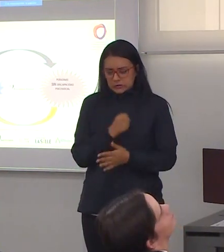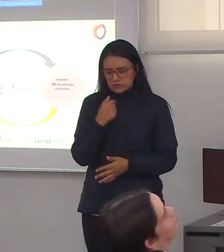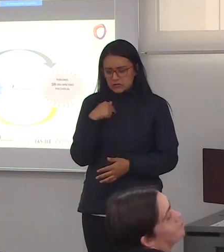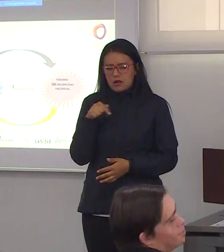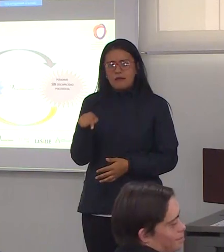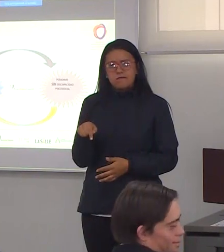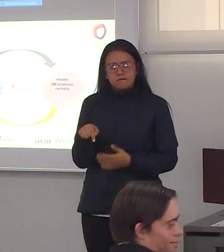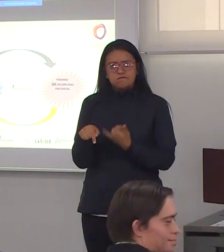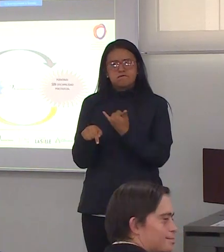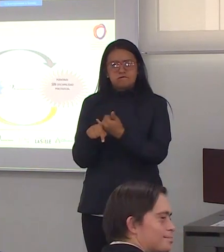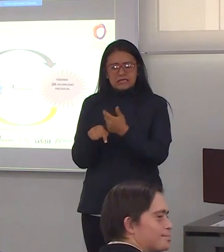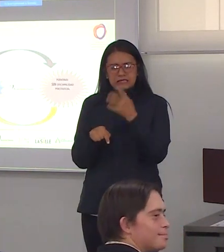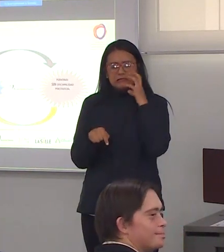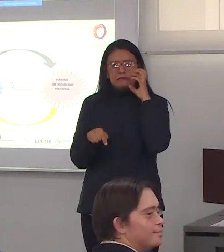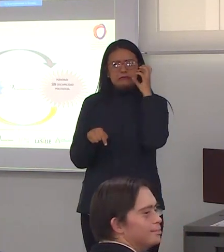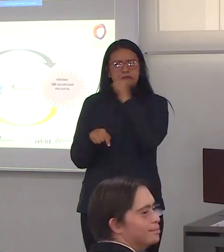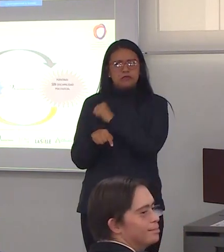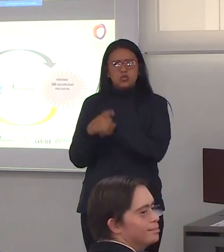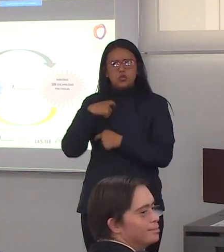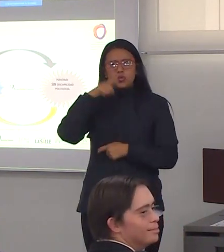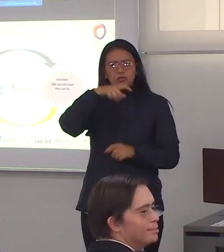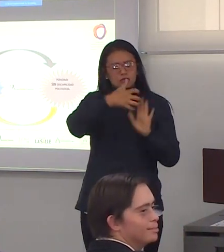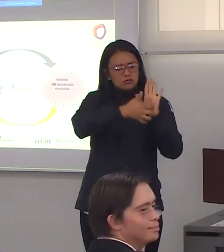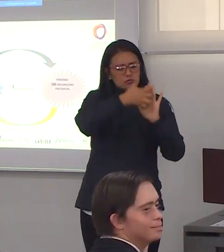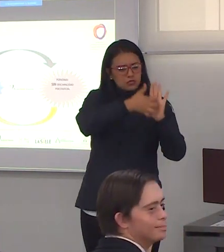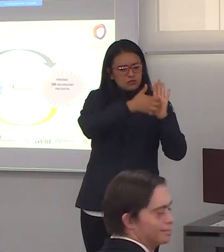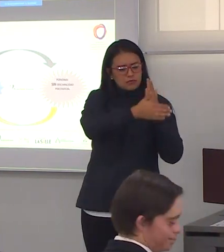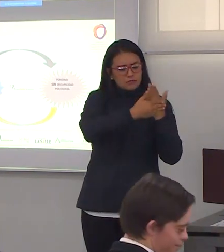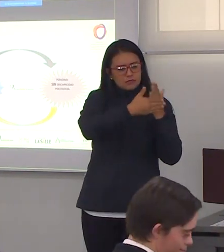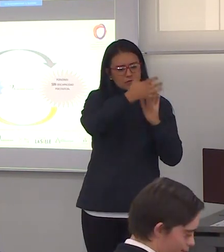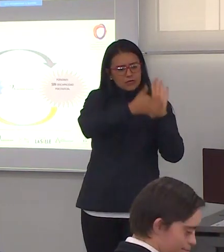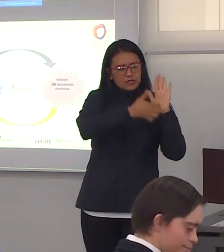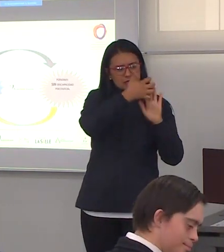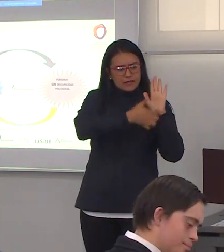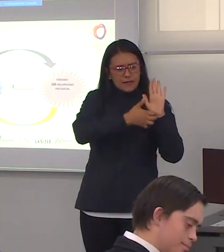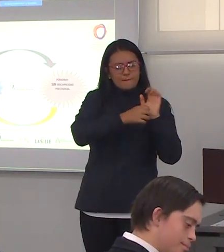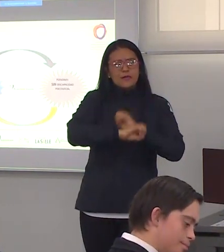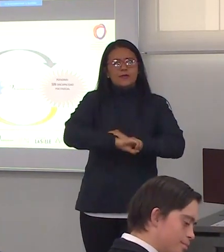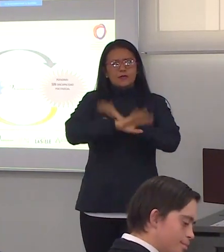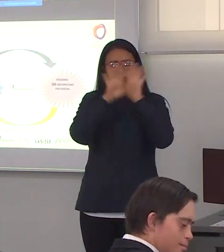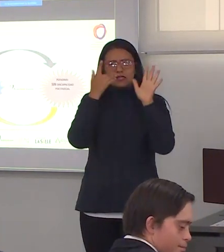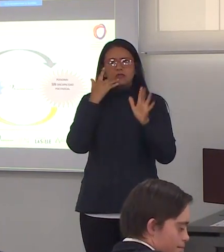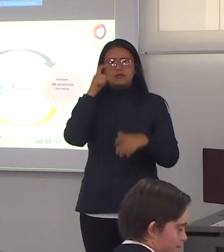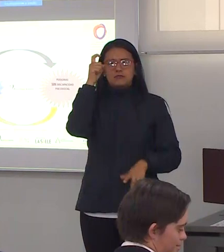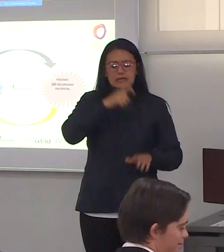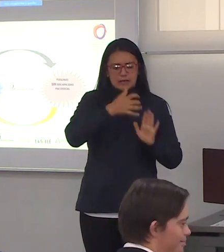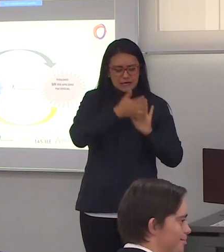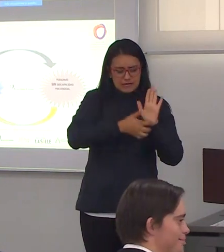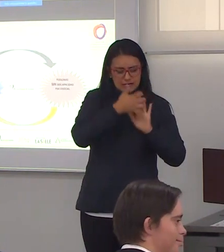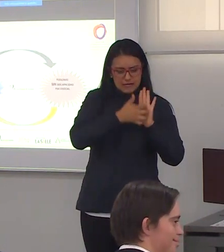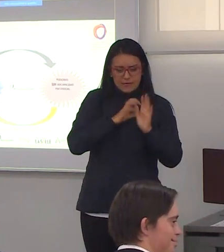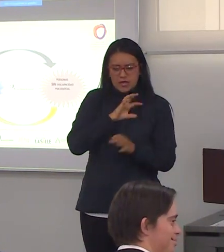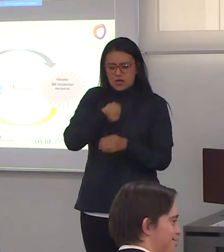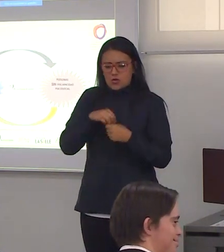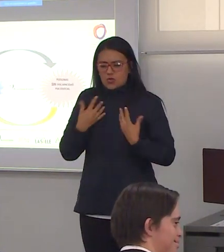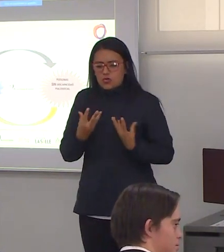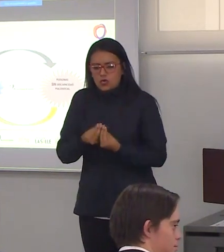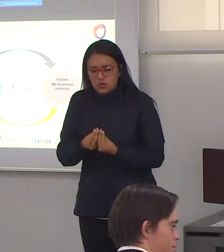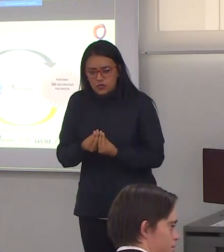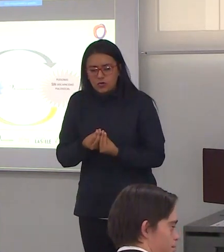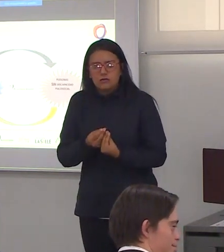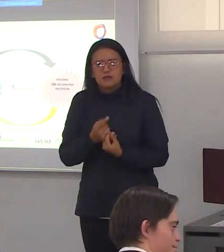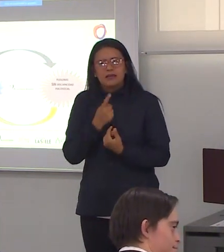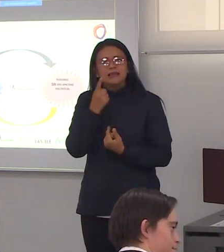estoy ahí no necesito el diagnóstico y ahorita vamos a aclarar el tema de diagnóstico para estar dentro del grupo es un tema de